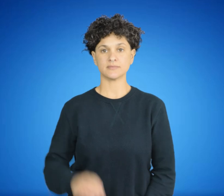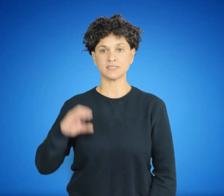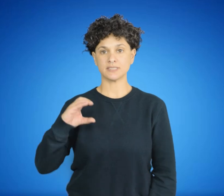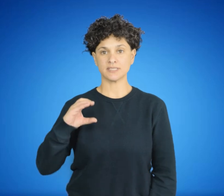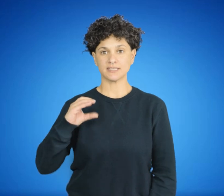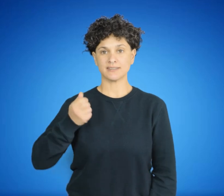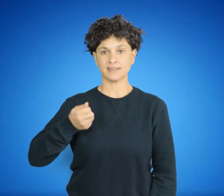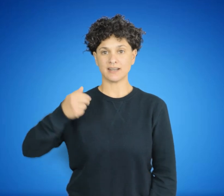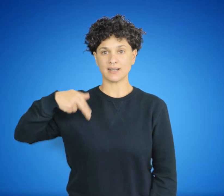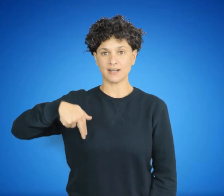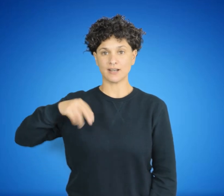la canónica